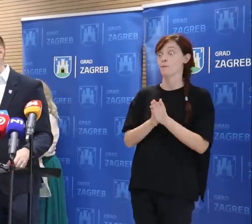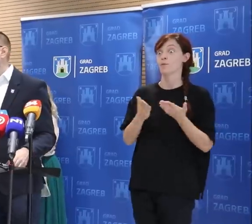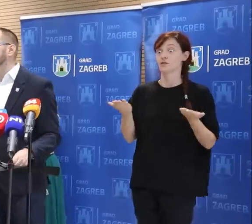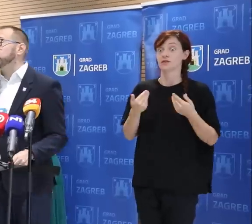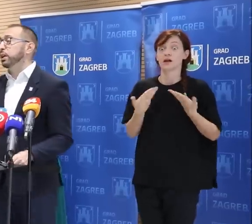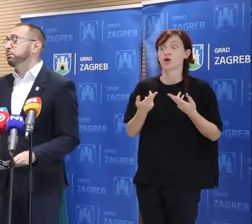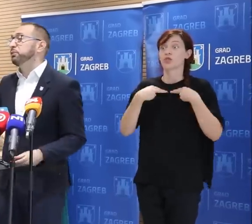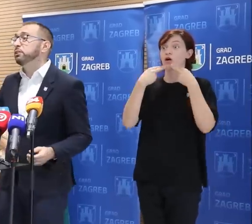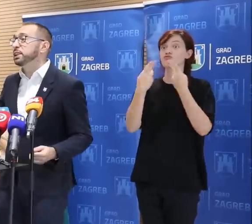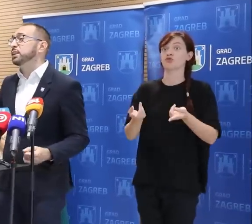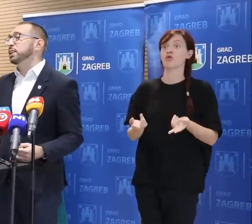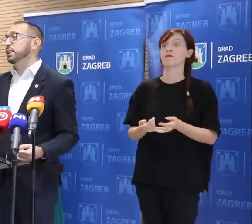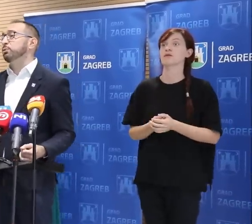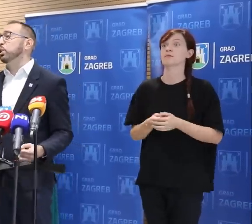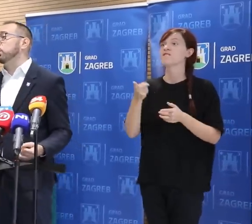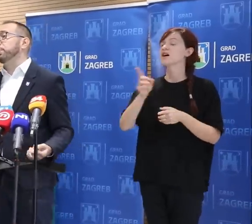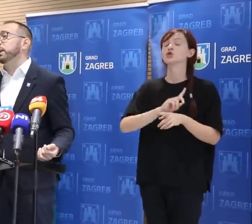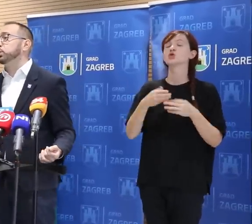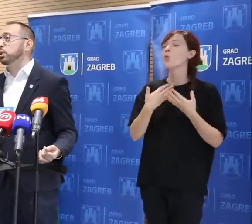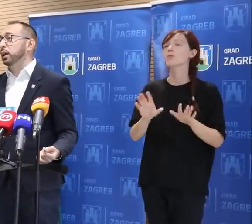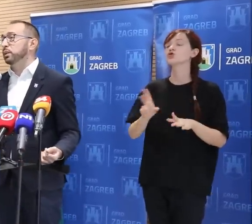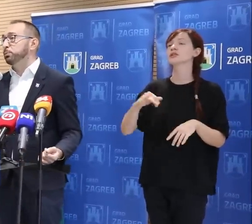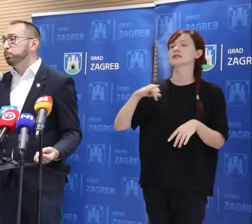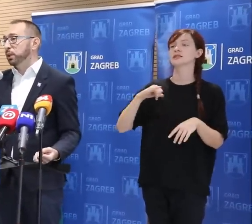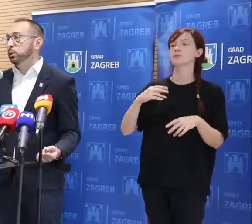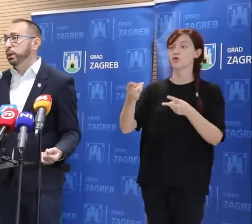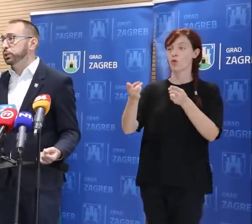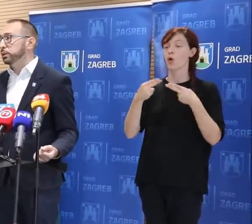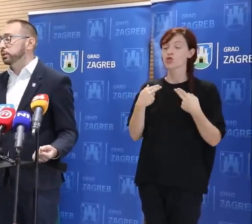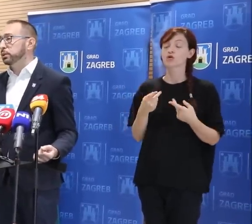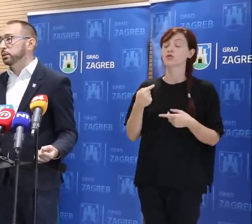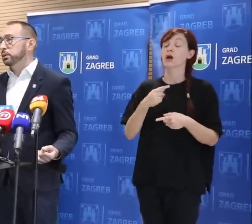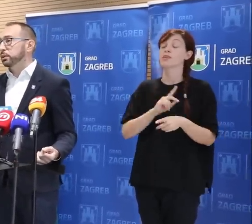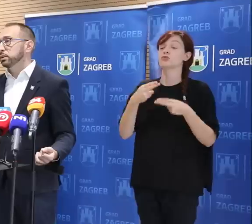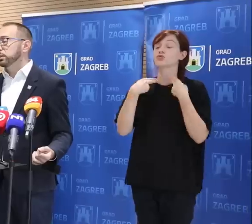Jesu ovo pravila ponašanja? Znači, vi očito vas niti ne zanimaju odgovori, pa ja neću odgovarati, jer mi upadate u riječ.